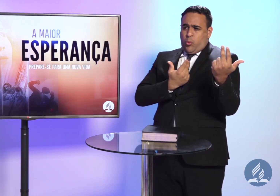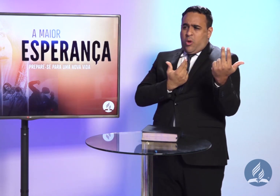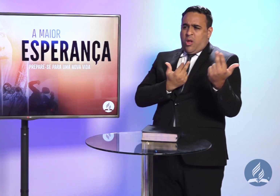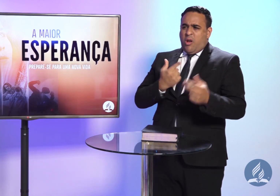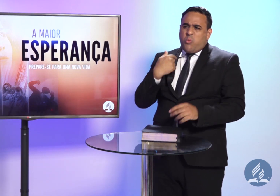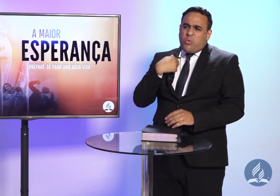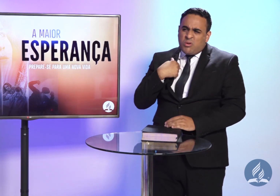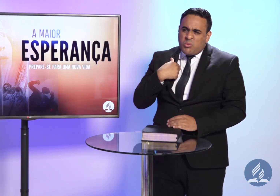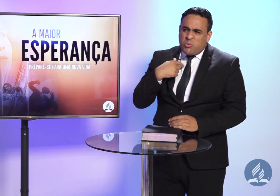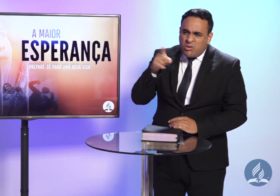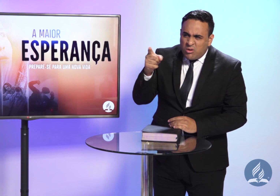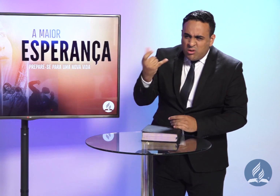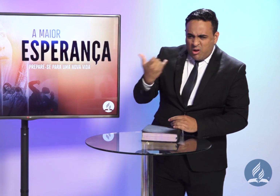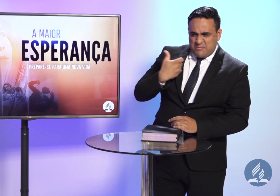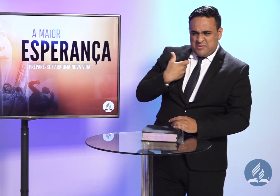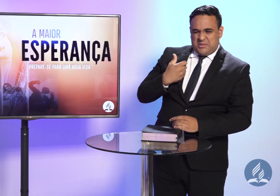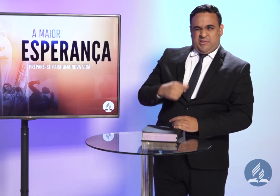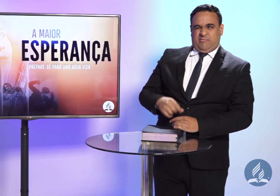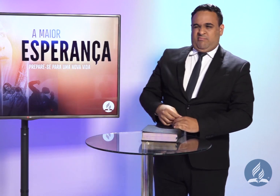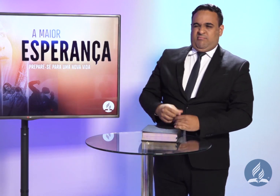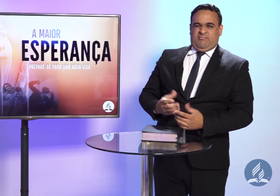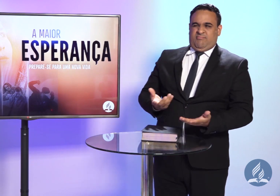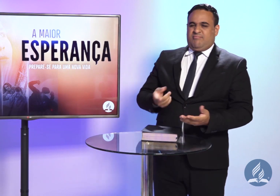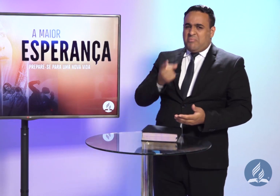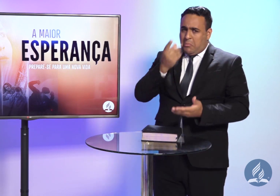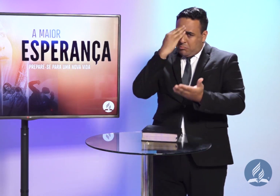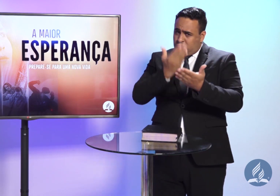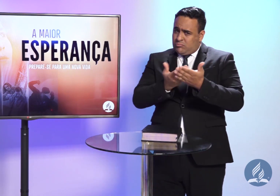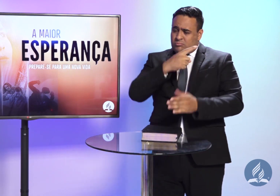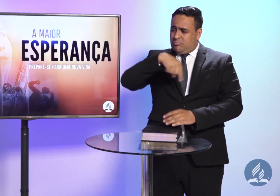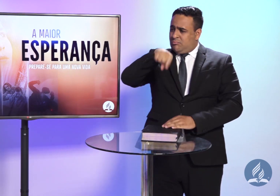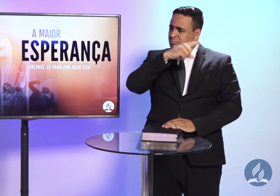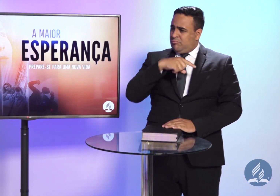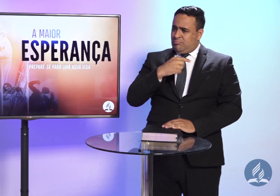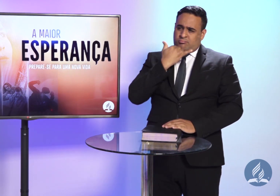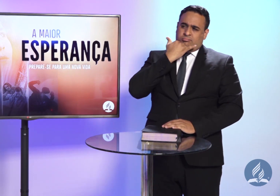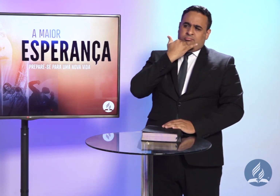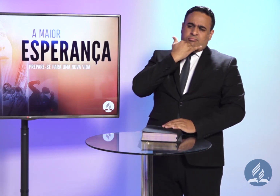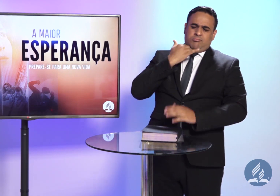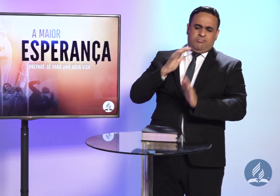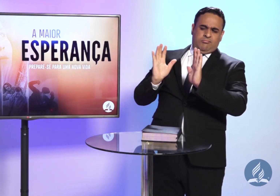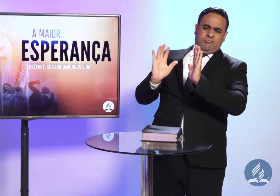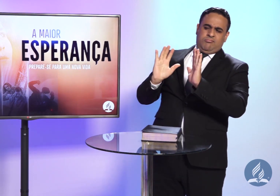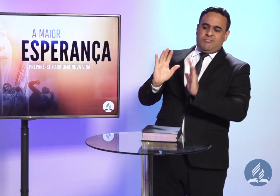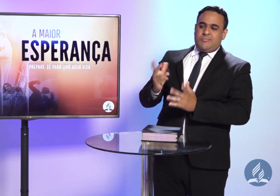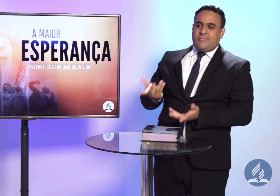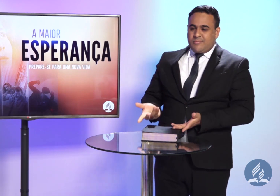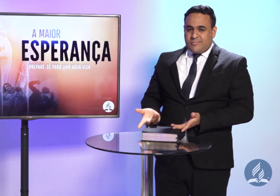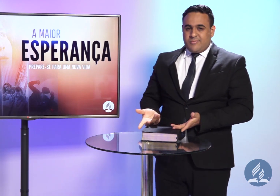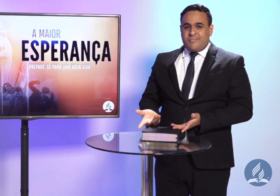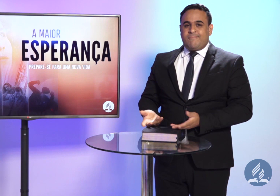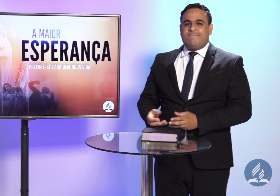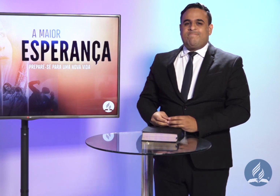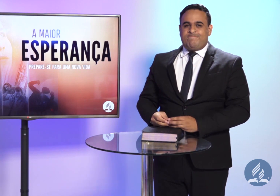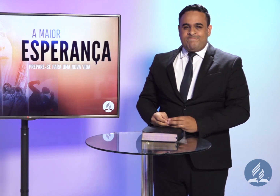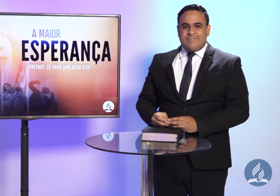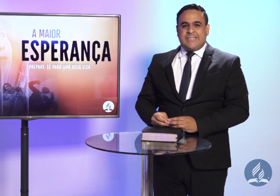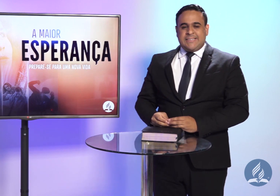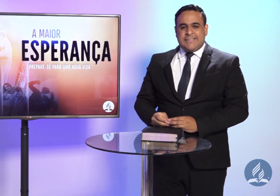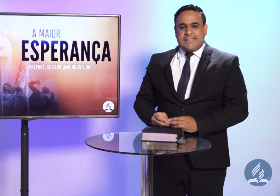Você encontra pessoas que vão à igreja, acreditam naquilo que lhe é pregado, acreditam naquilo que lhe é